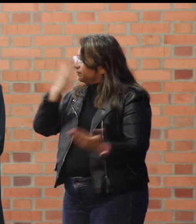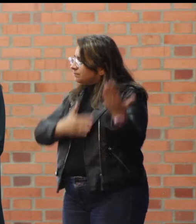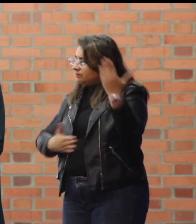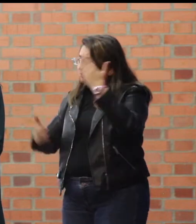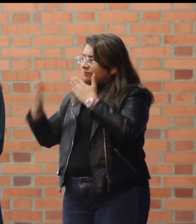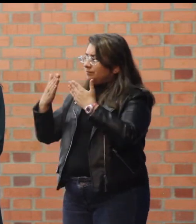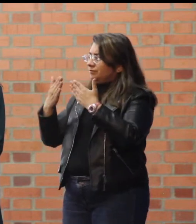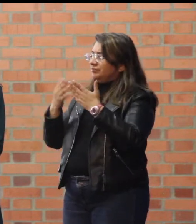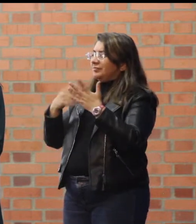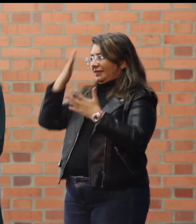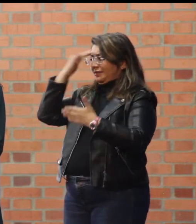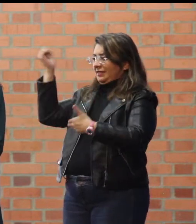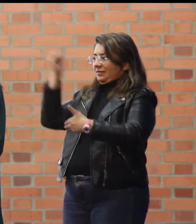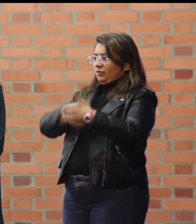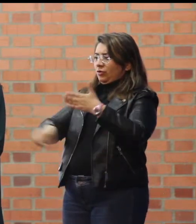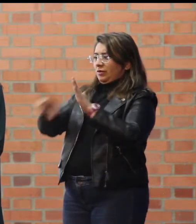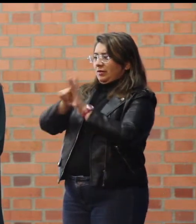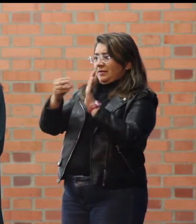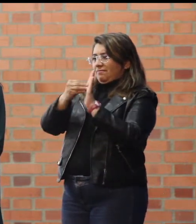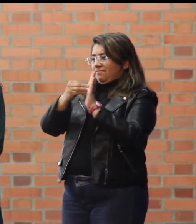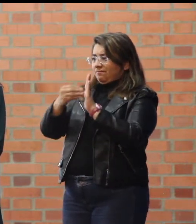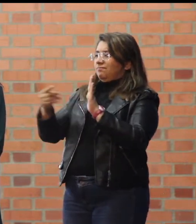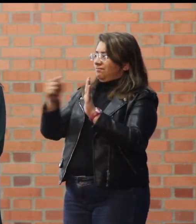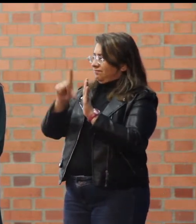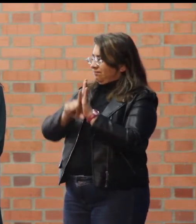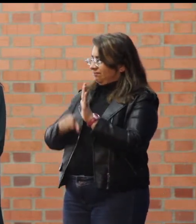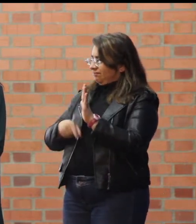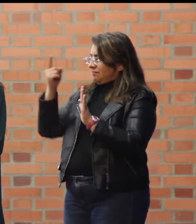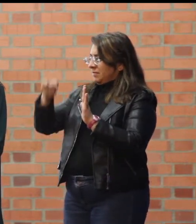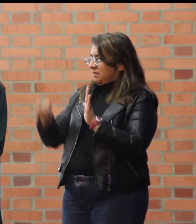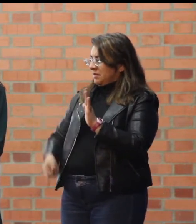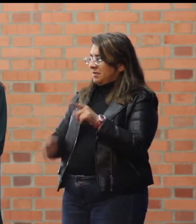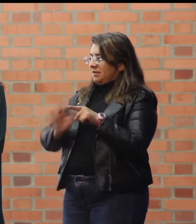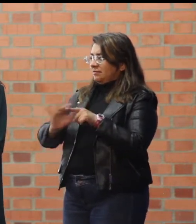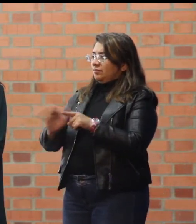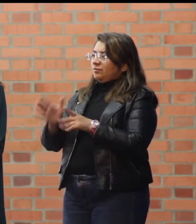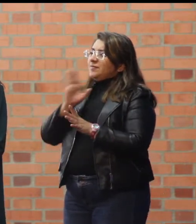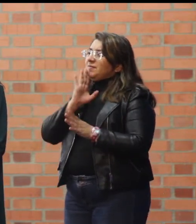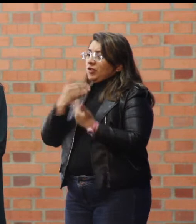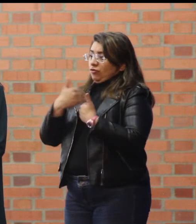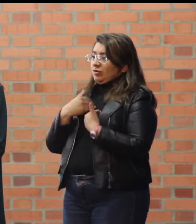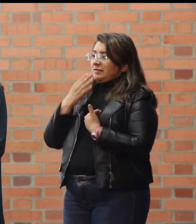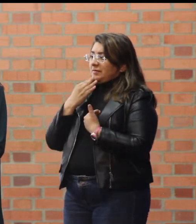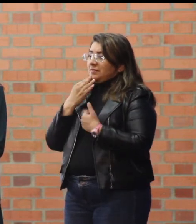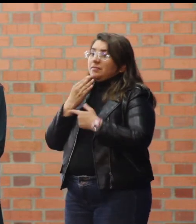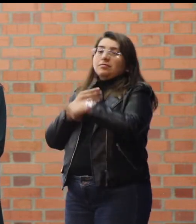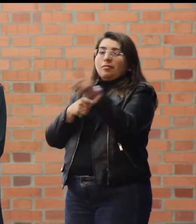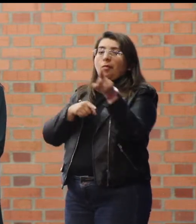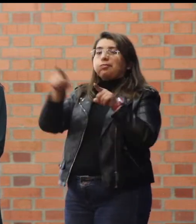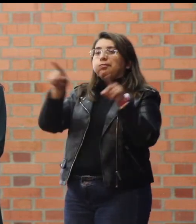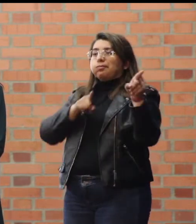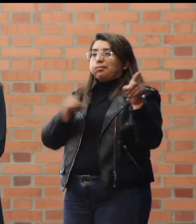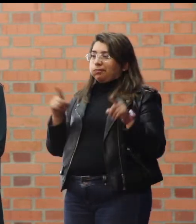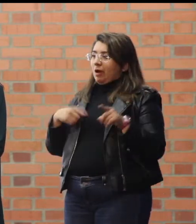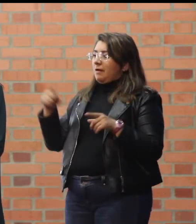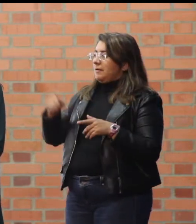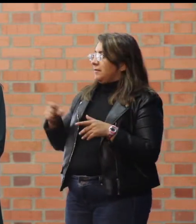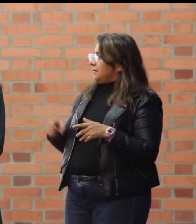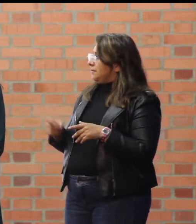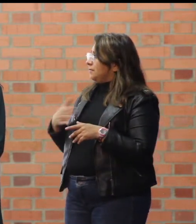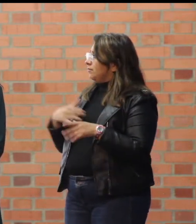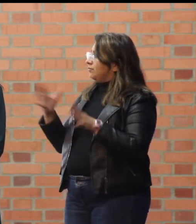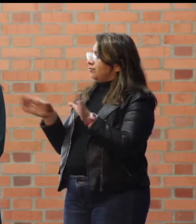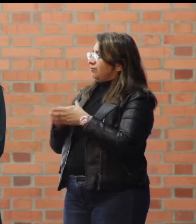la despenalización lización del aborto abrió camino para nuevas generaciones como yo y como otras organizaciones de mujeres que